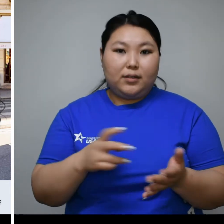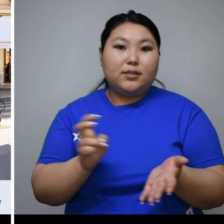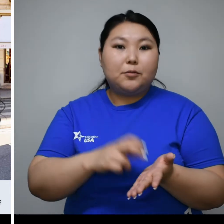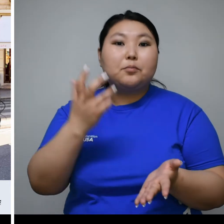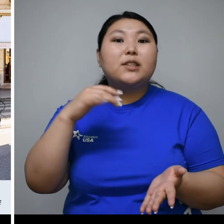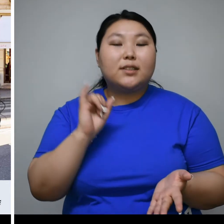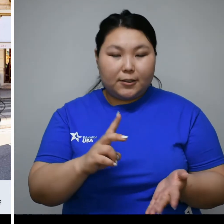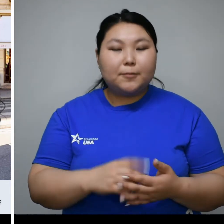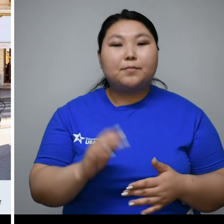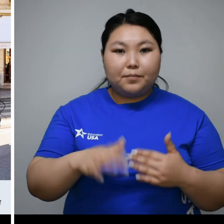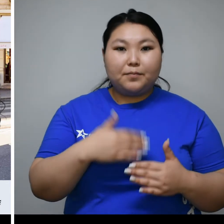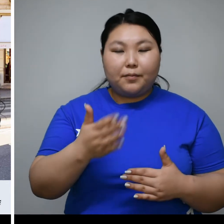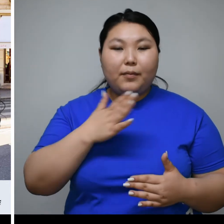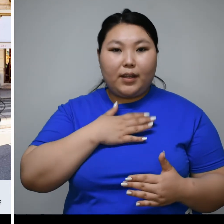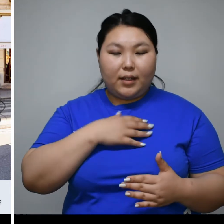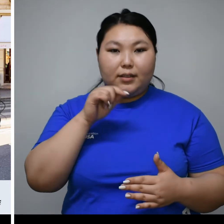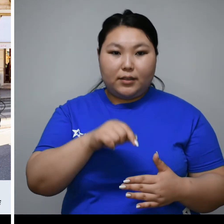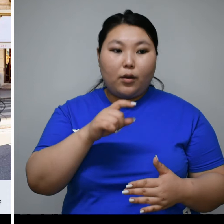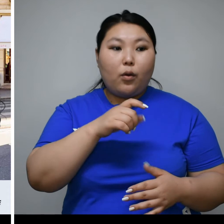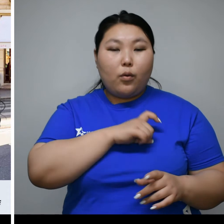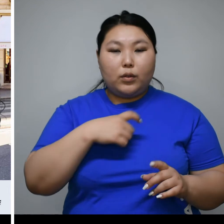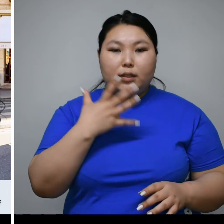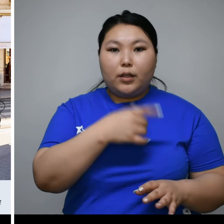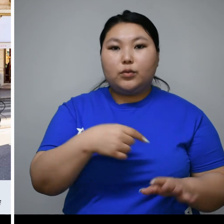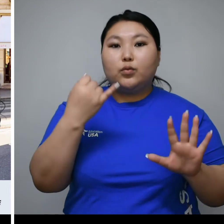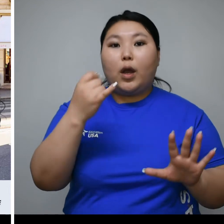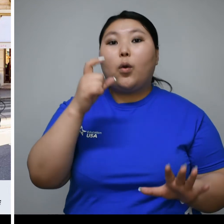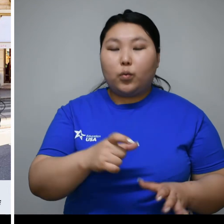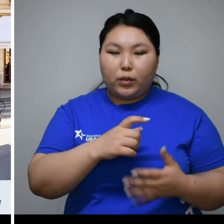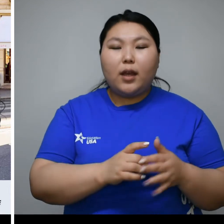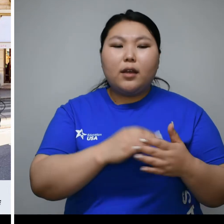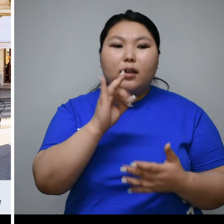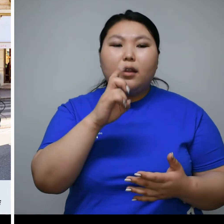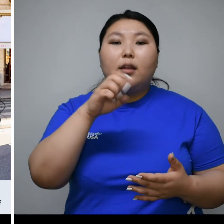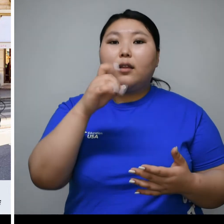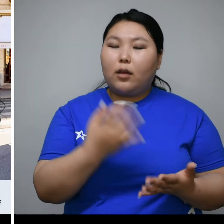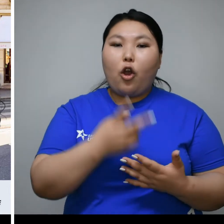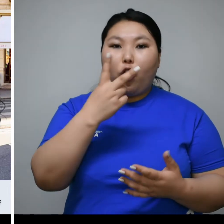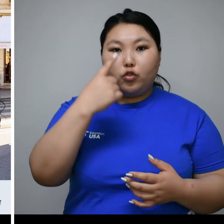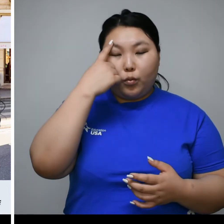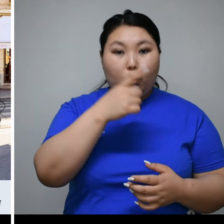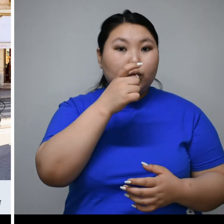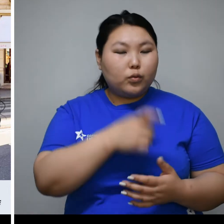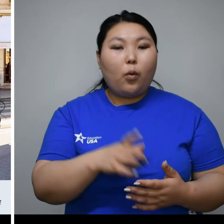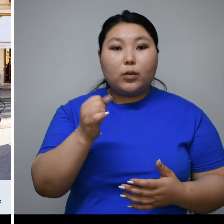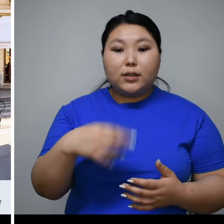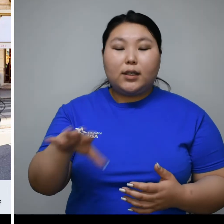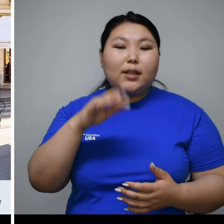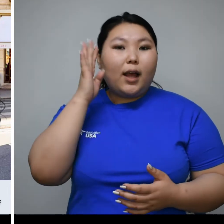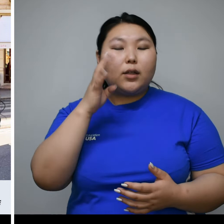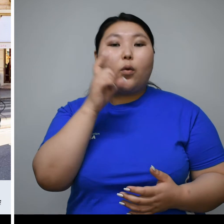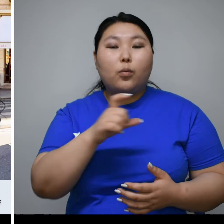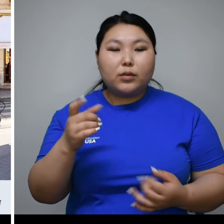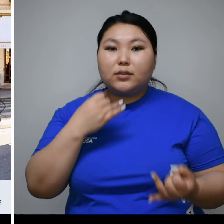Fulbright тэнцэжсэн. Тэгээд яг манай ярилцлагын хувьд бол 5-аас 6 хүн, тэгээд ихэнх нь 2 Монгол хүн, за бусад